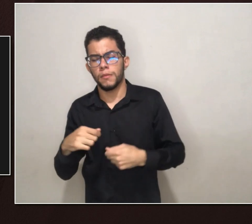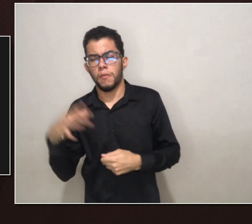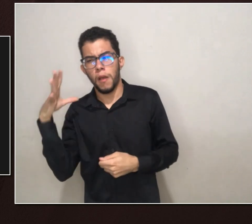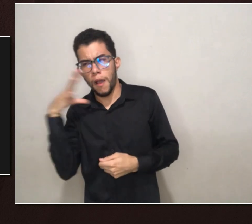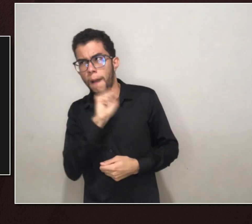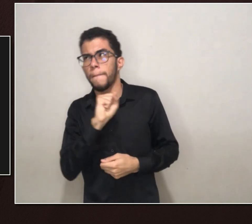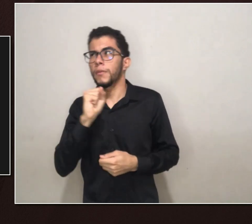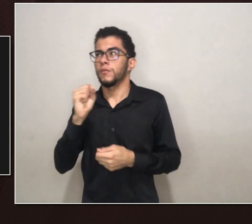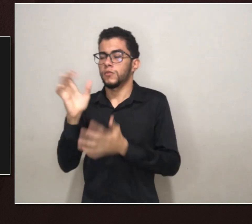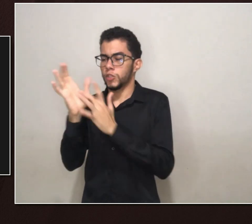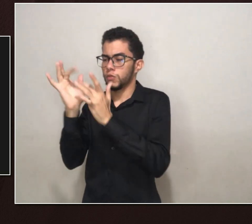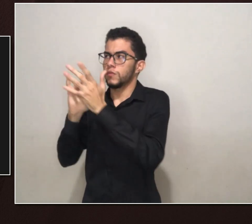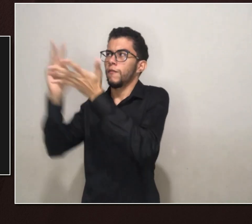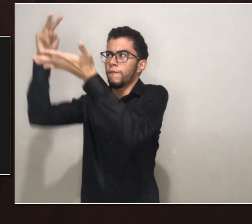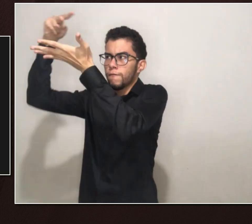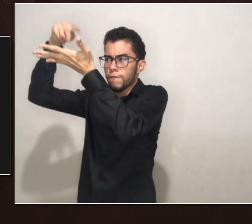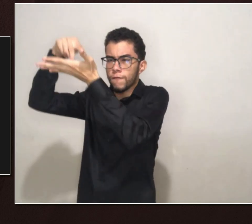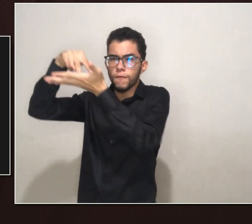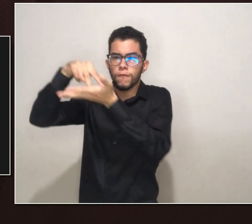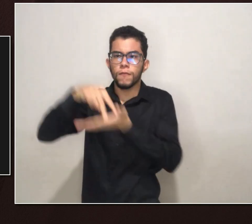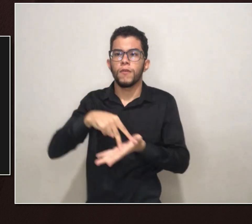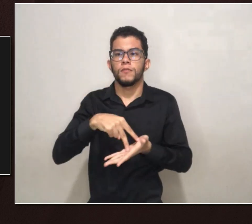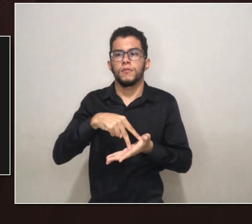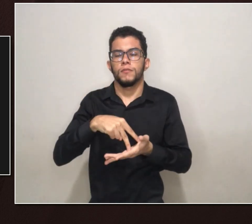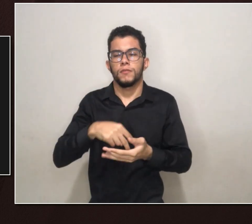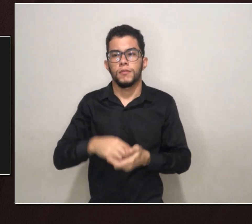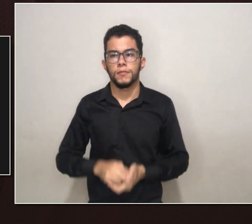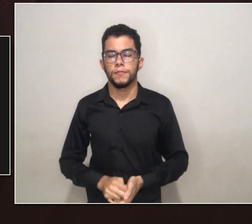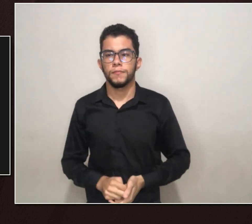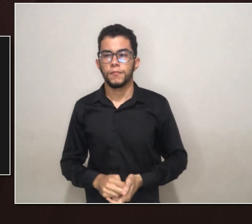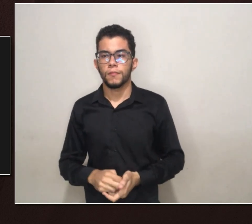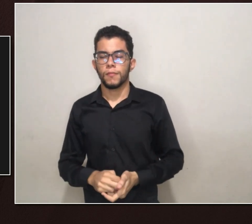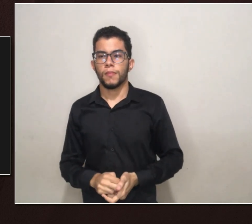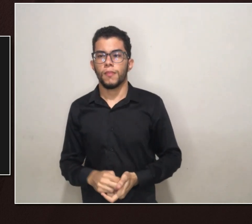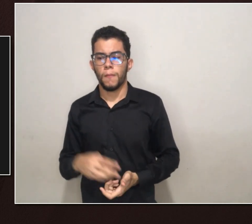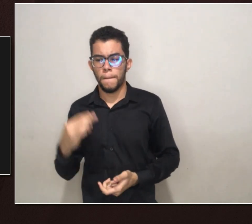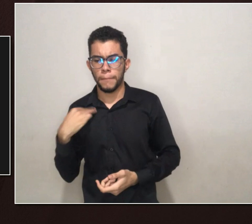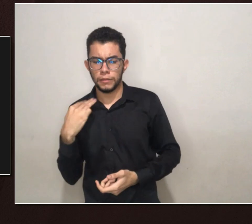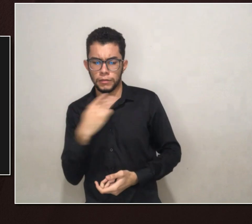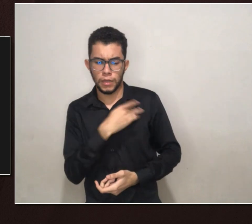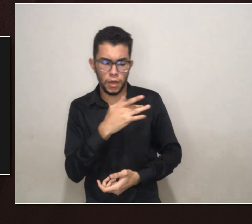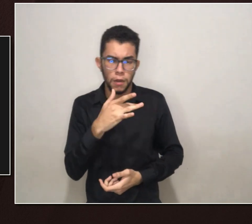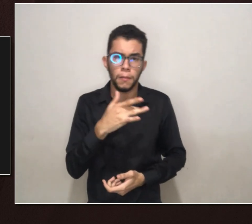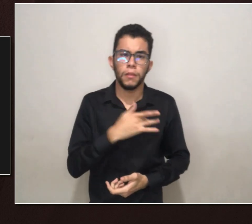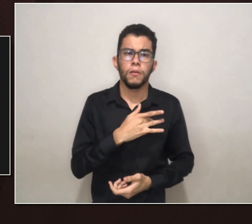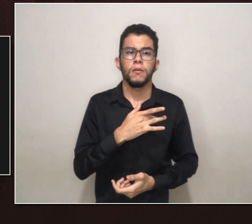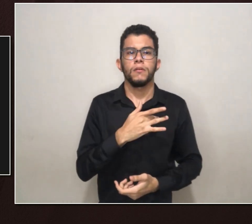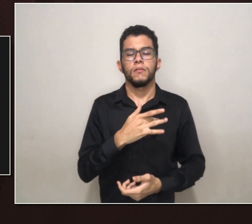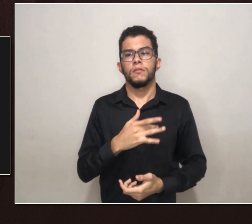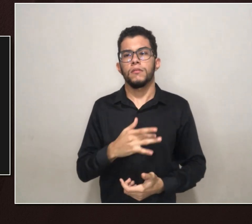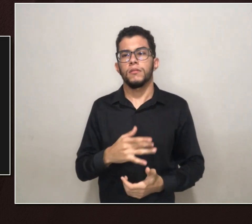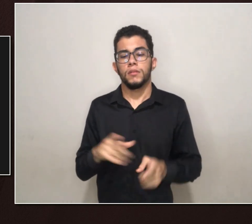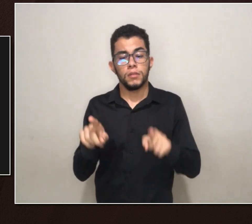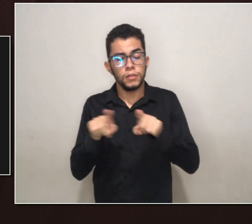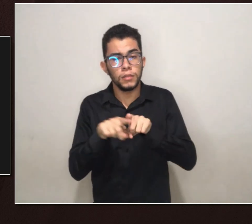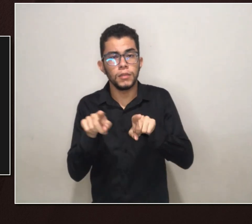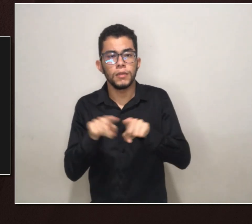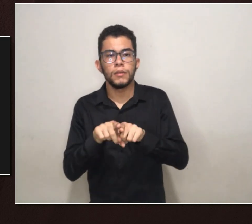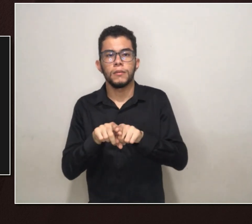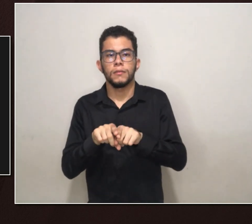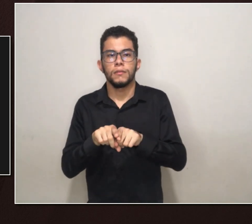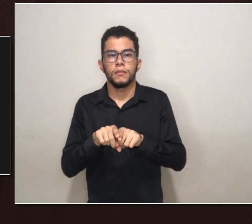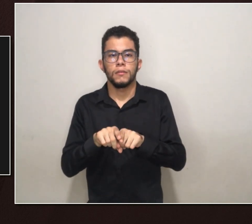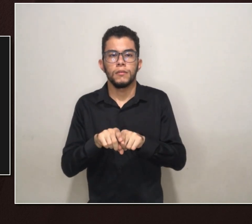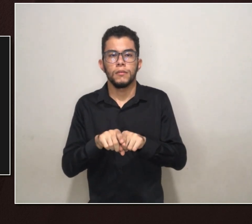el misterio de la piedad. Expresamos Cristo, la persona puede ver en Cristo a través de nuestra actitud, nuestro gesto, cuidando a las personas, predicando,